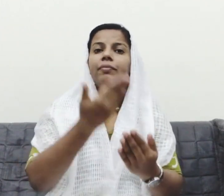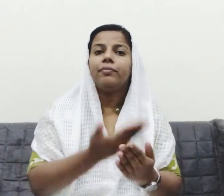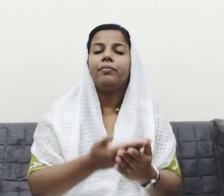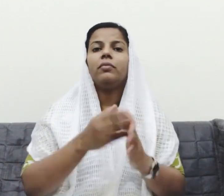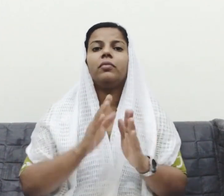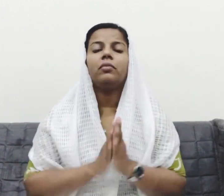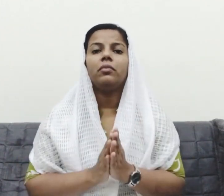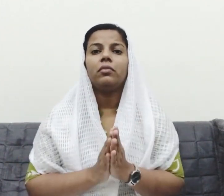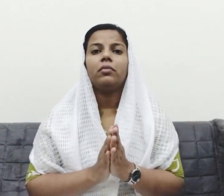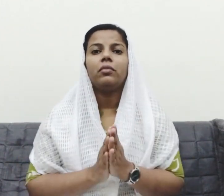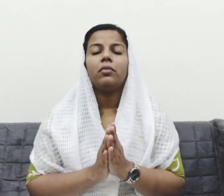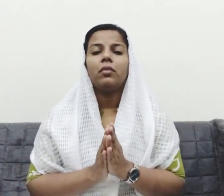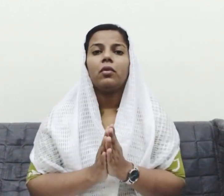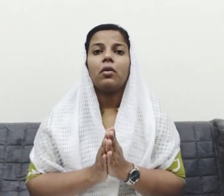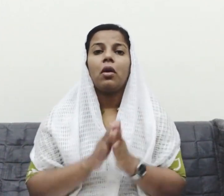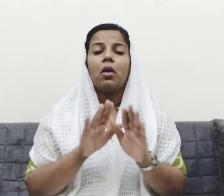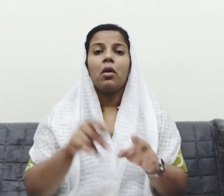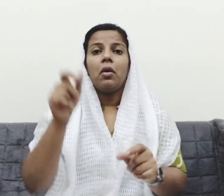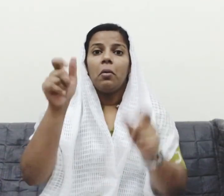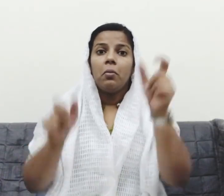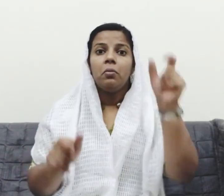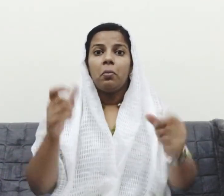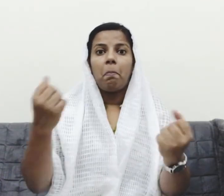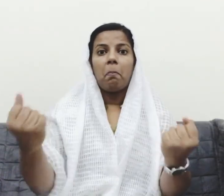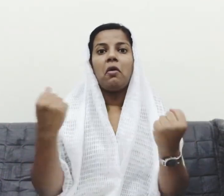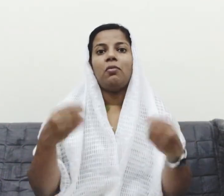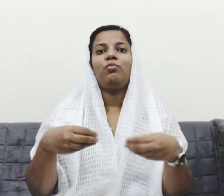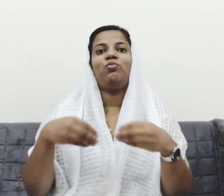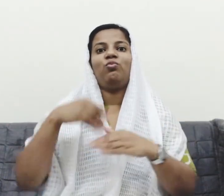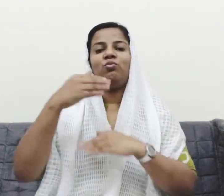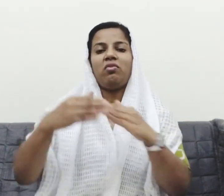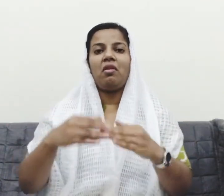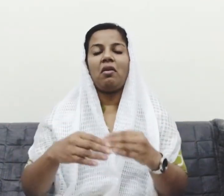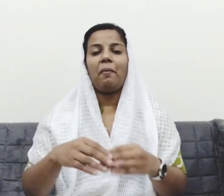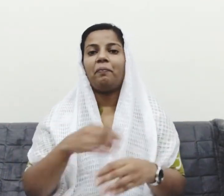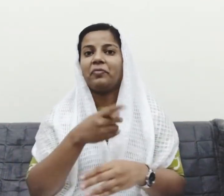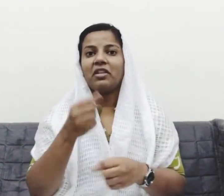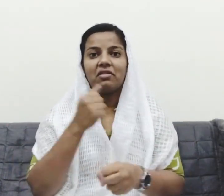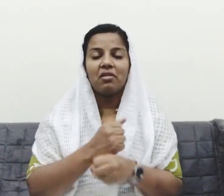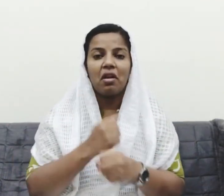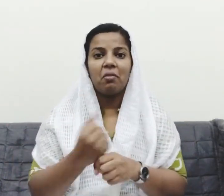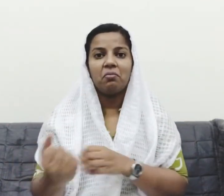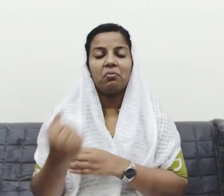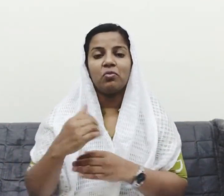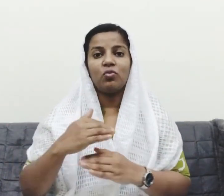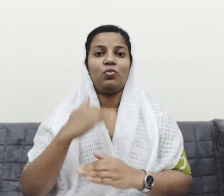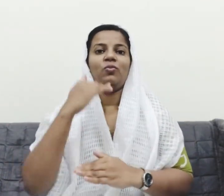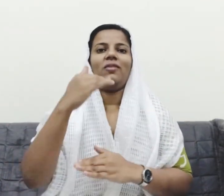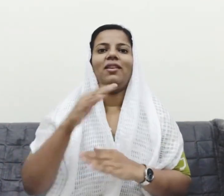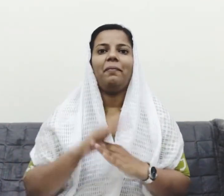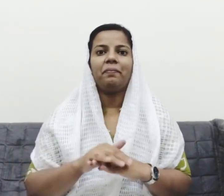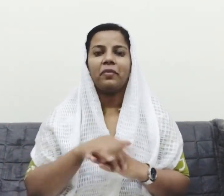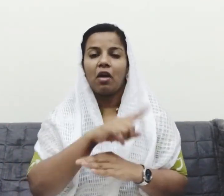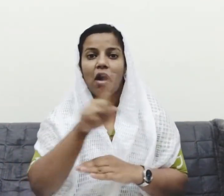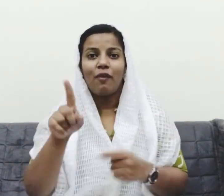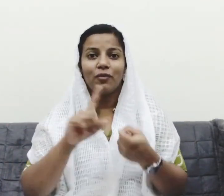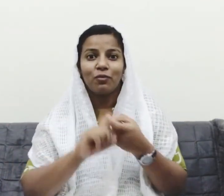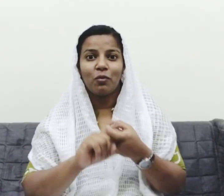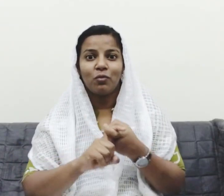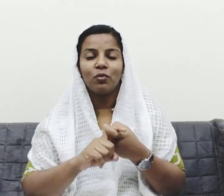ഉള്ളത്? ആ ദേശത്തെ ജനങ്ങൾ ബലവാന്മാരാ, പട്ടണങ്ങൾ ഏറ്റവും ഉറപ്പും വലിപ്പവും ഉള്ളവയാ. ഞങ്ങൾ അനാക്കന്റെ